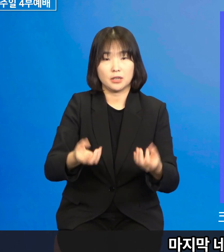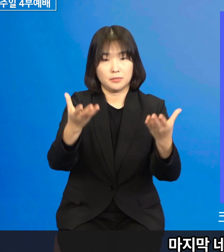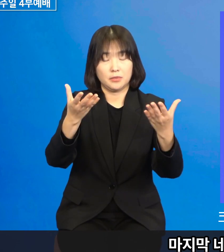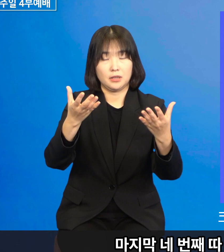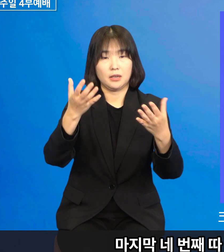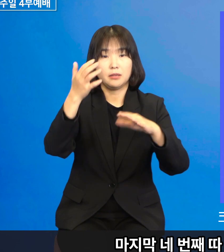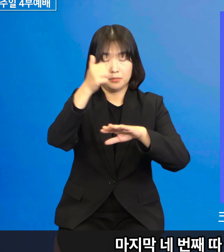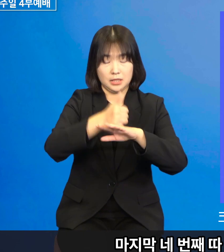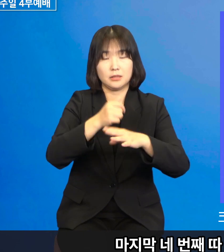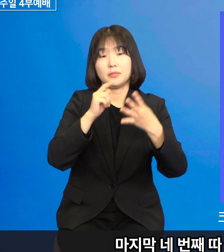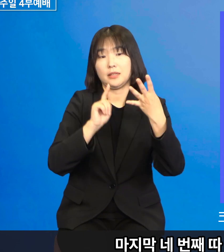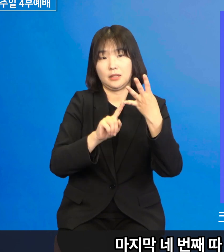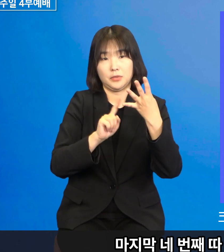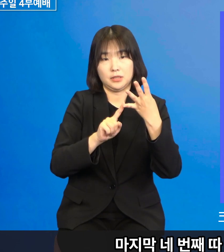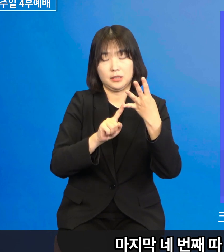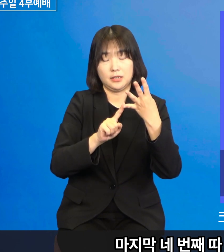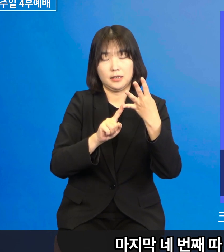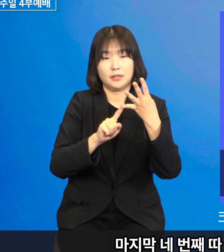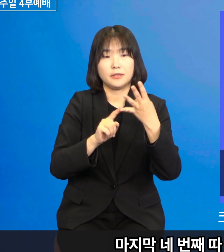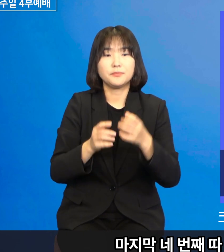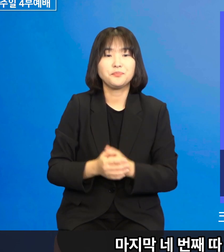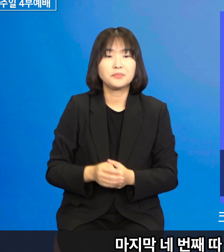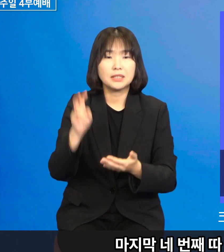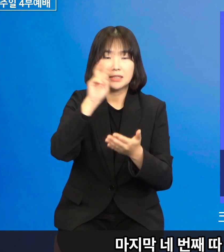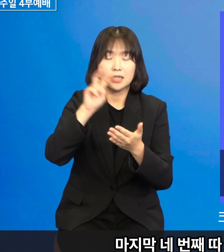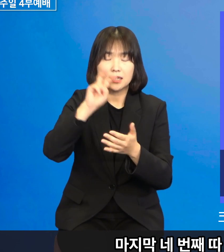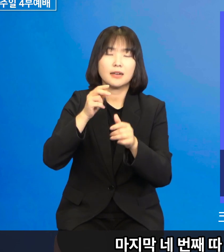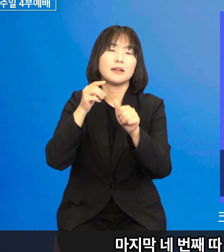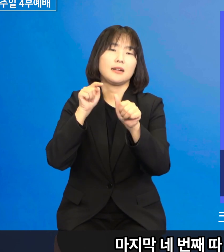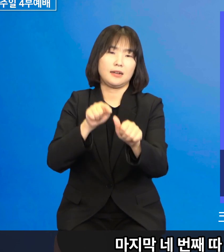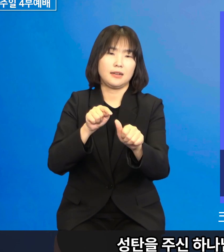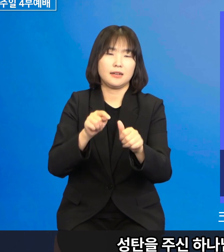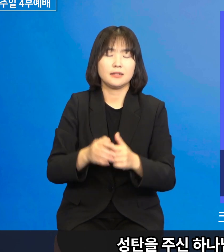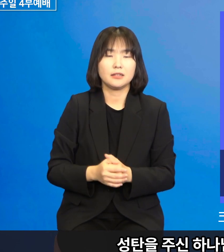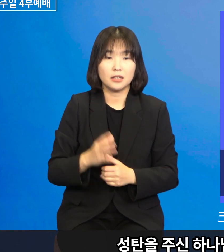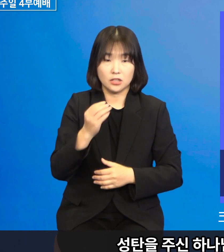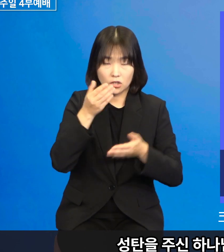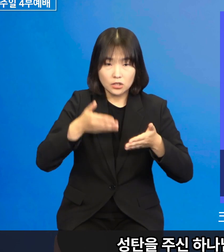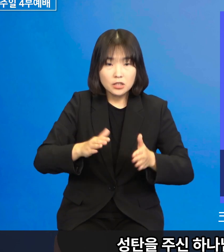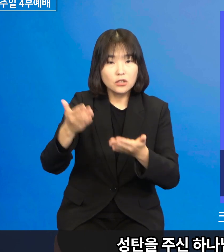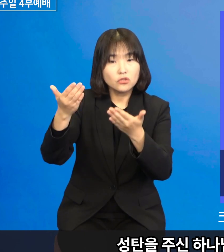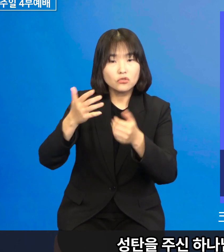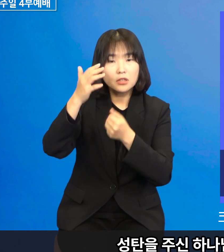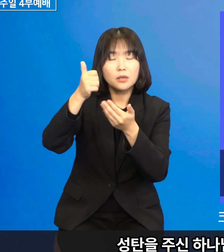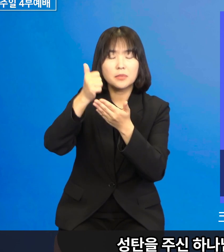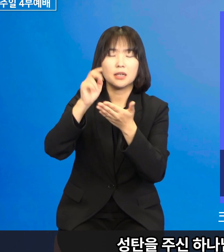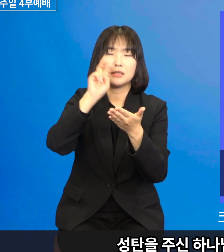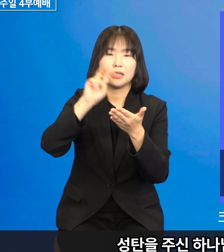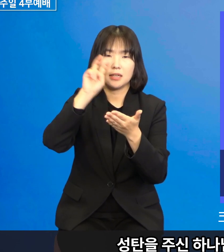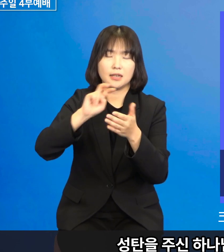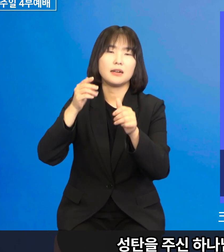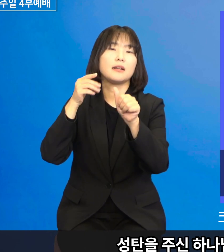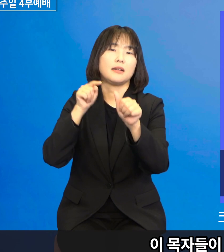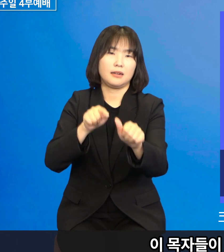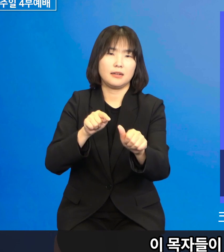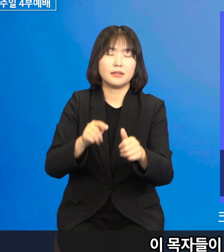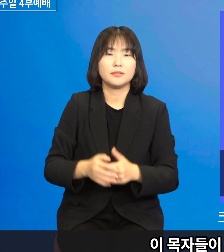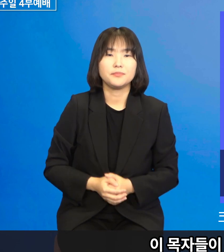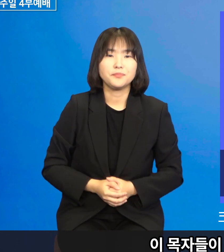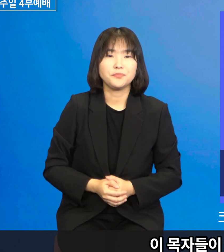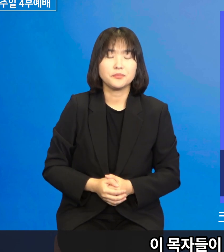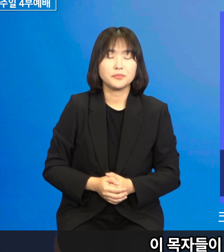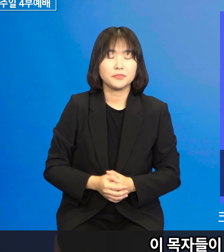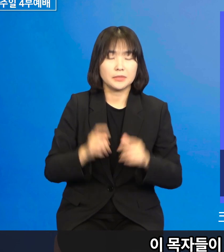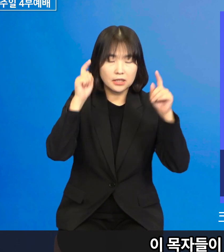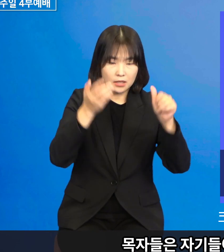네 번째입니다. 마지막 네 번째 따라하겠습니다. 찬양하라. 성탄을 주신 하나님께 찬양하는 겁니다. 이